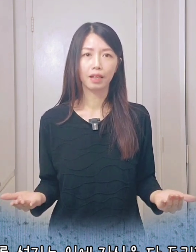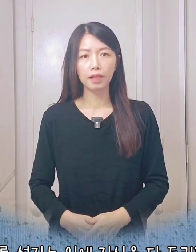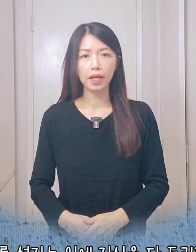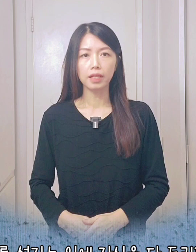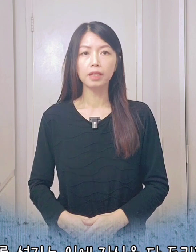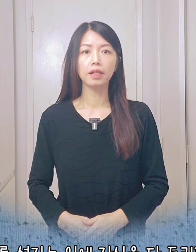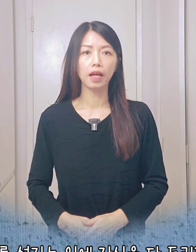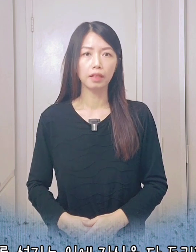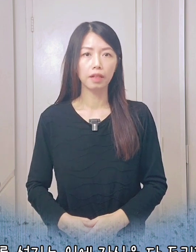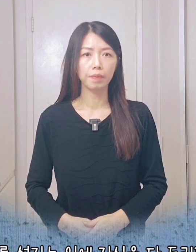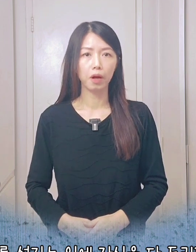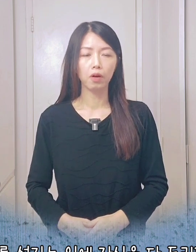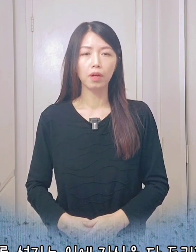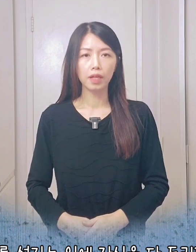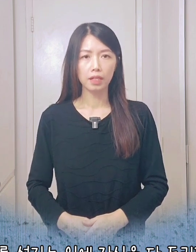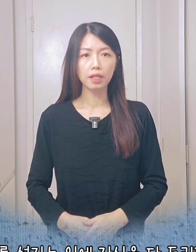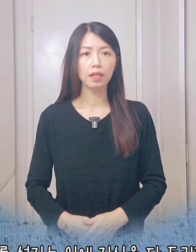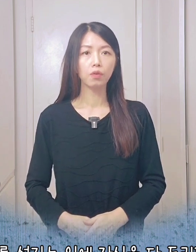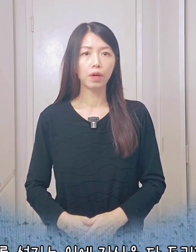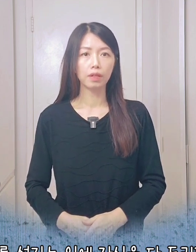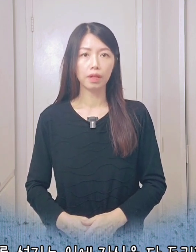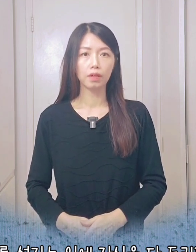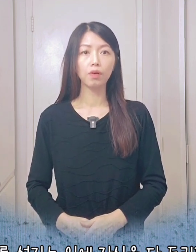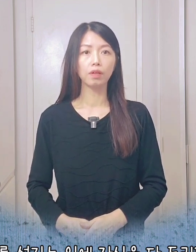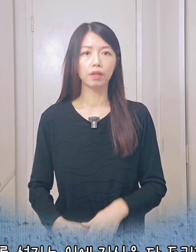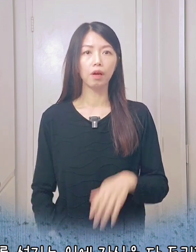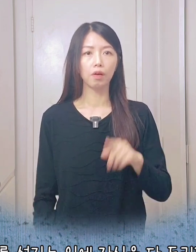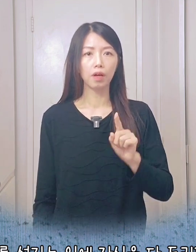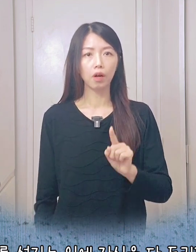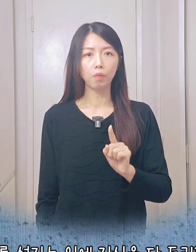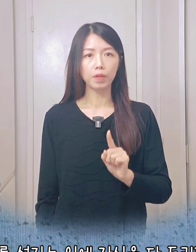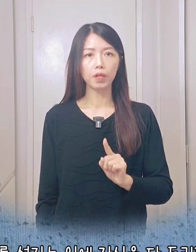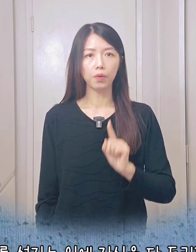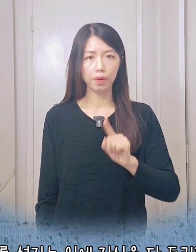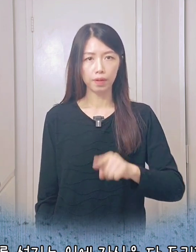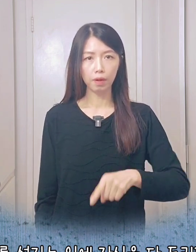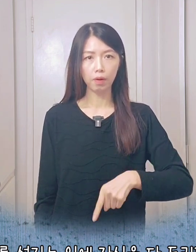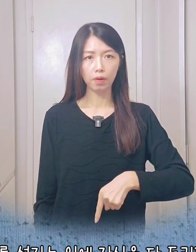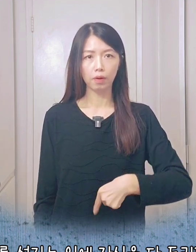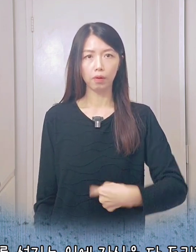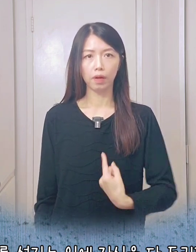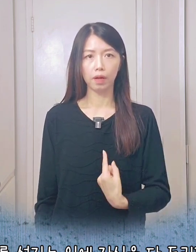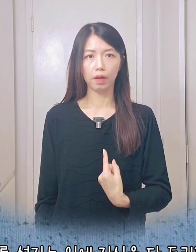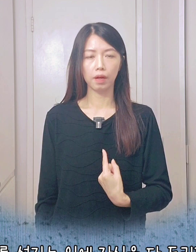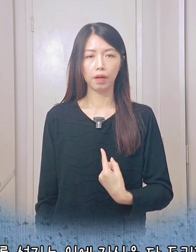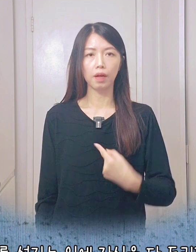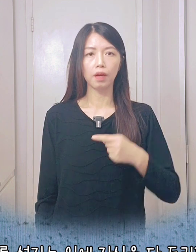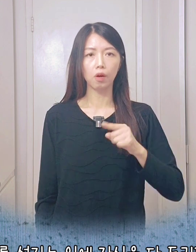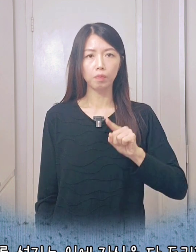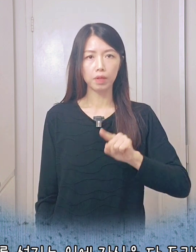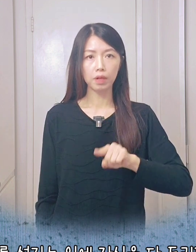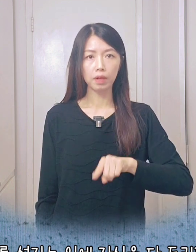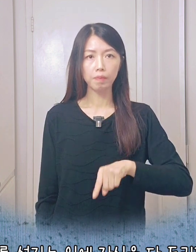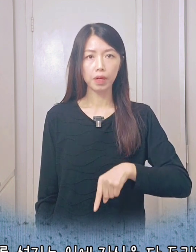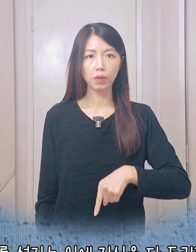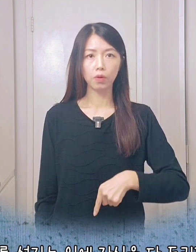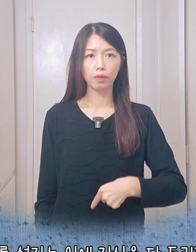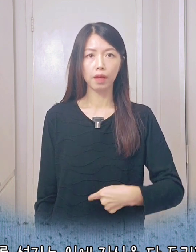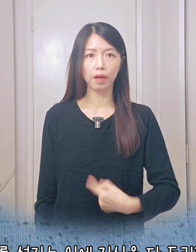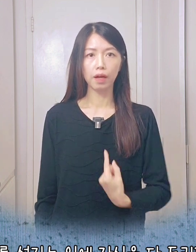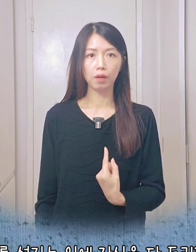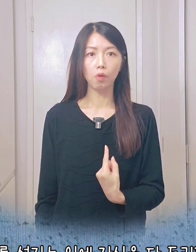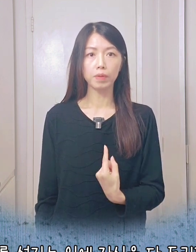일. 자신을 다 드리며. 자신이라고 하는 뜻의 수어는요, 검지를 이용해서 이렇게 검지를 한